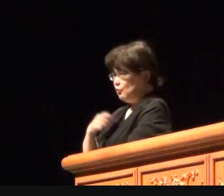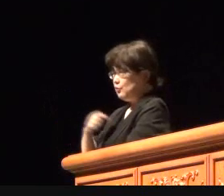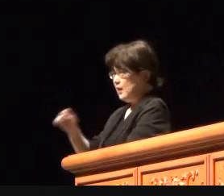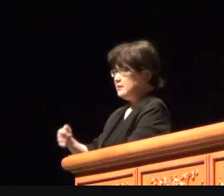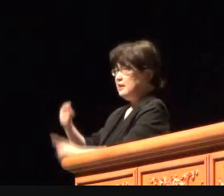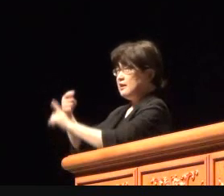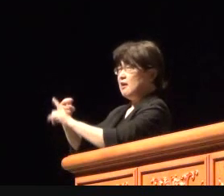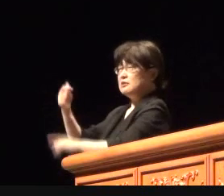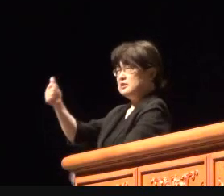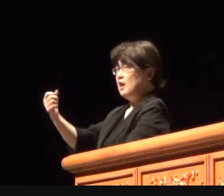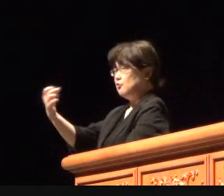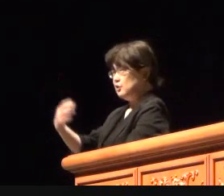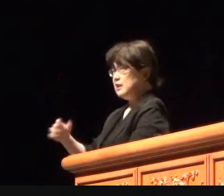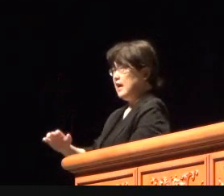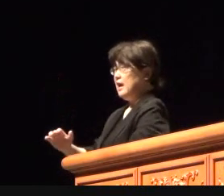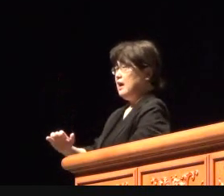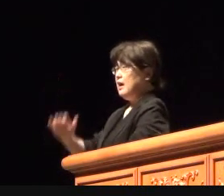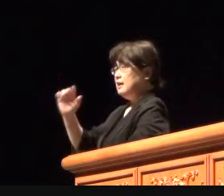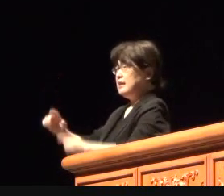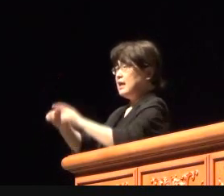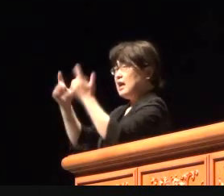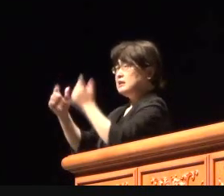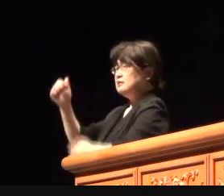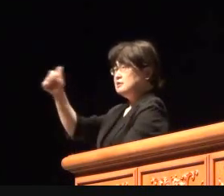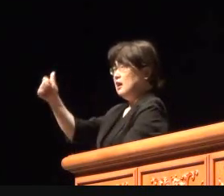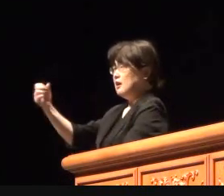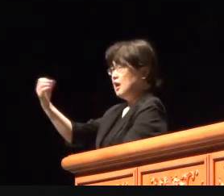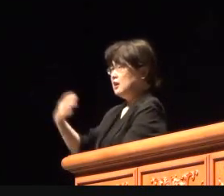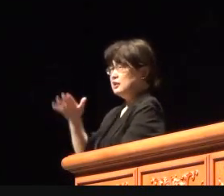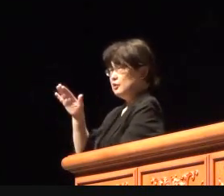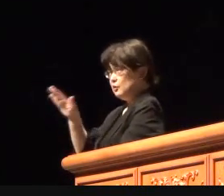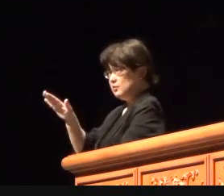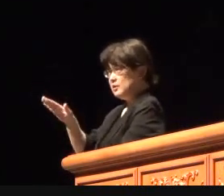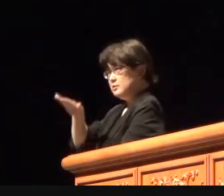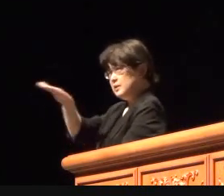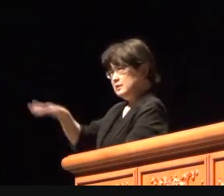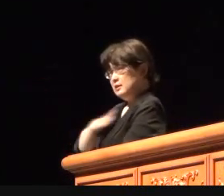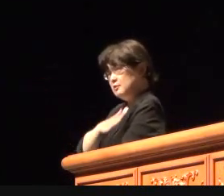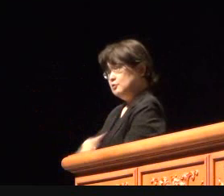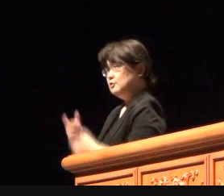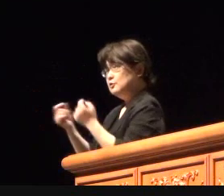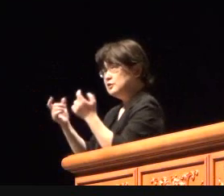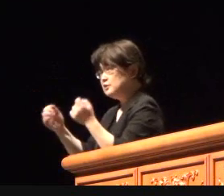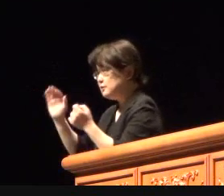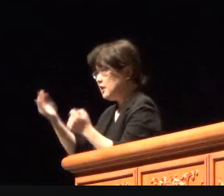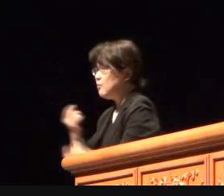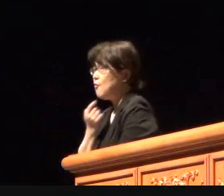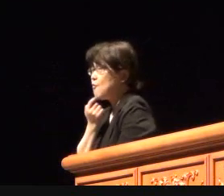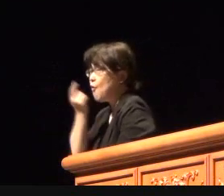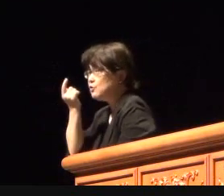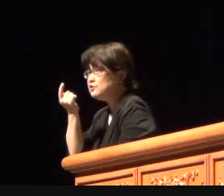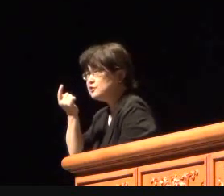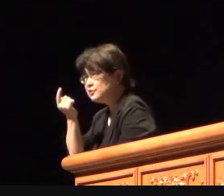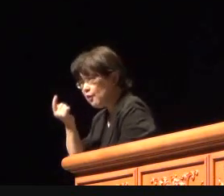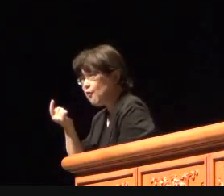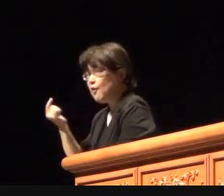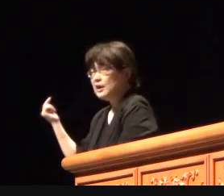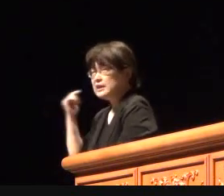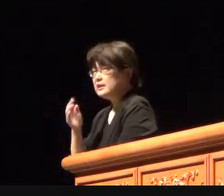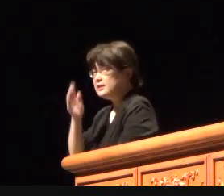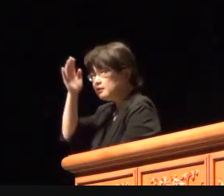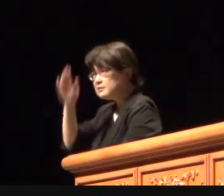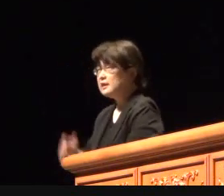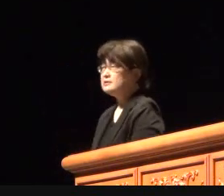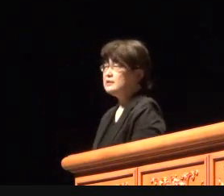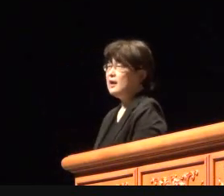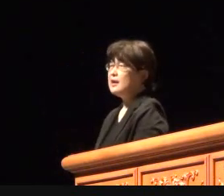高見仁三郎さんは次のようにおっしゃってます。十分ご存知でしょう。でももう一度共有しましょう。ことさ